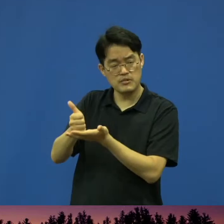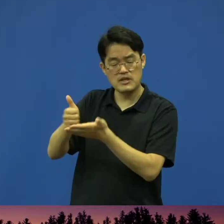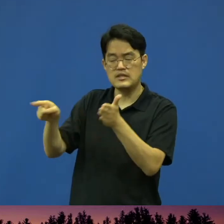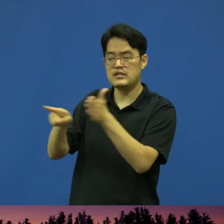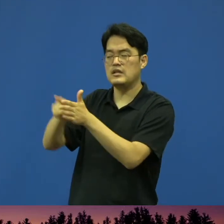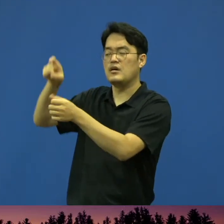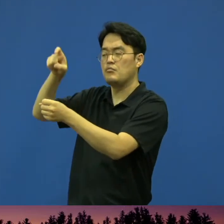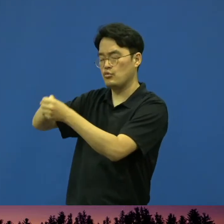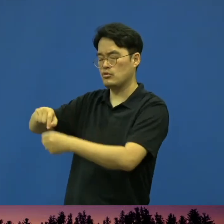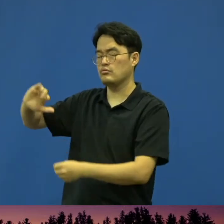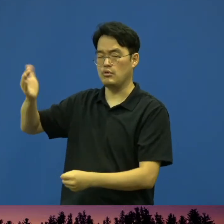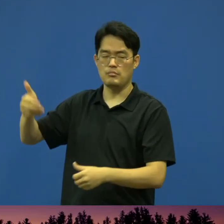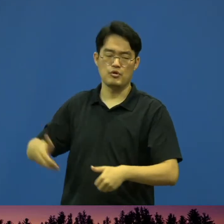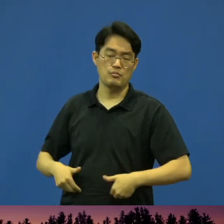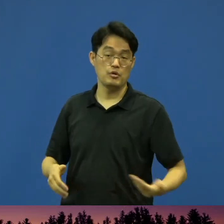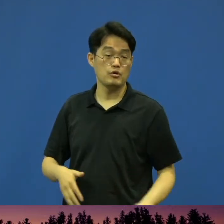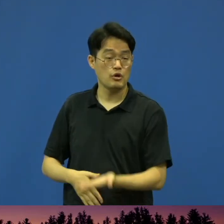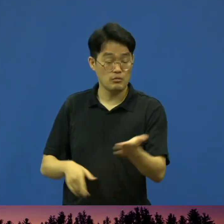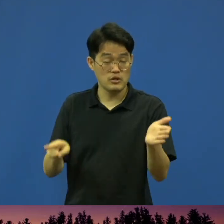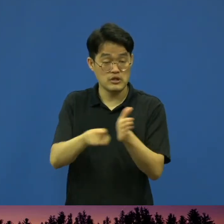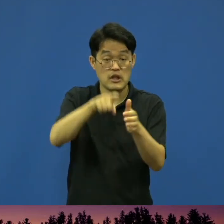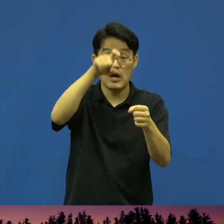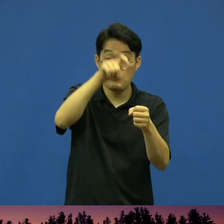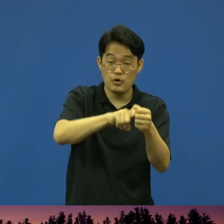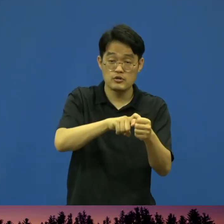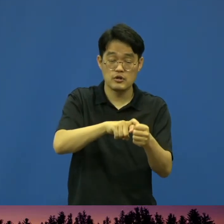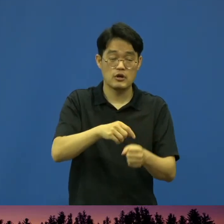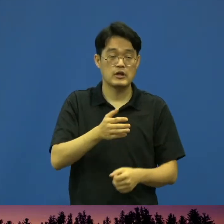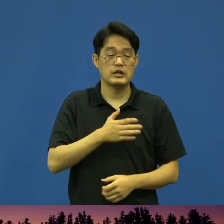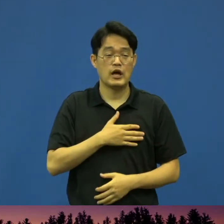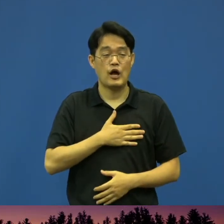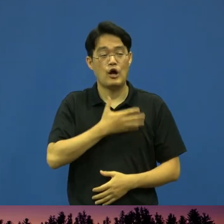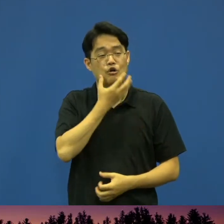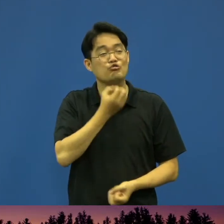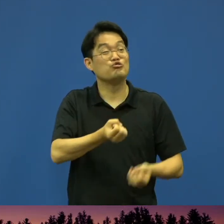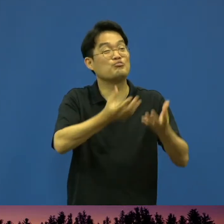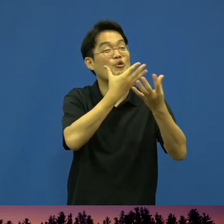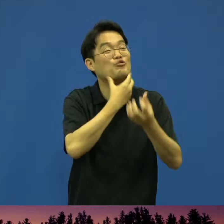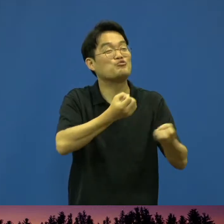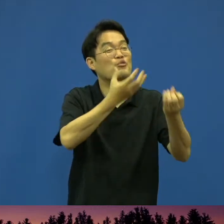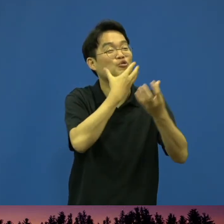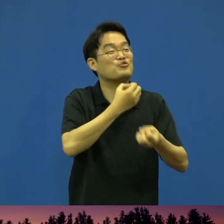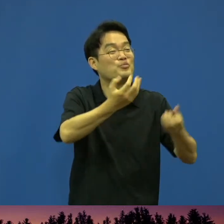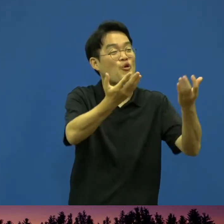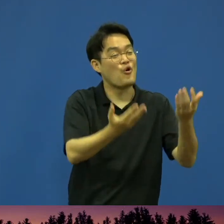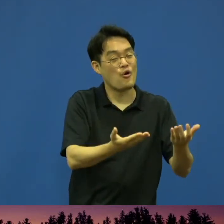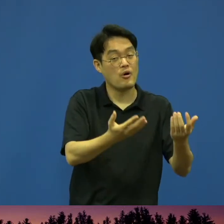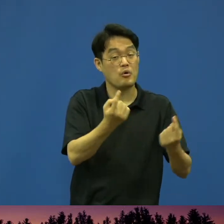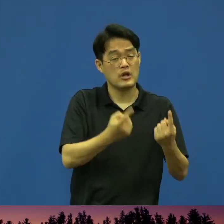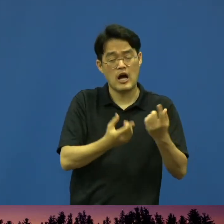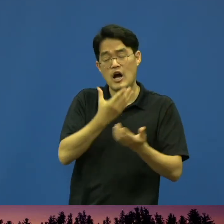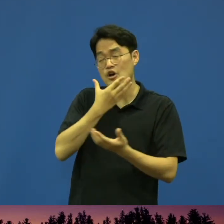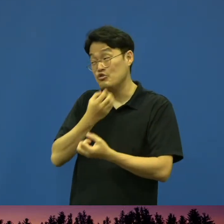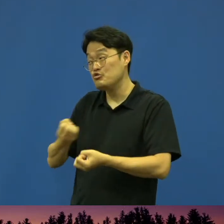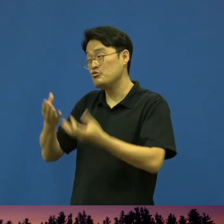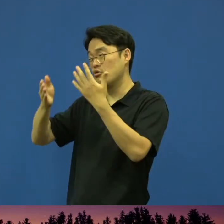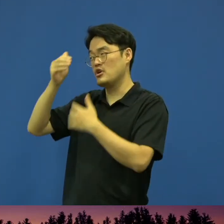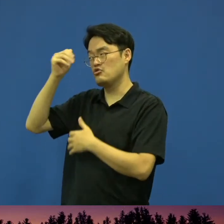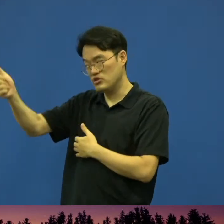목적은 축복입니까? 축복의 주인이신 예수 그리스도이십니까? 동역자 여러분, 물질이